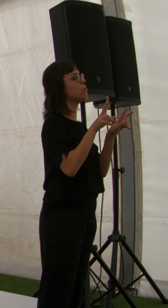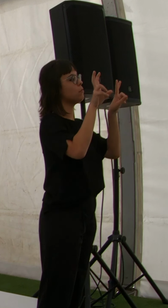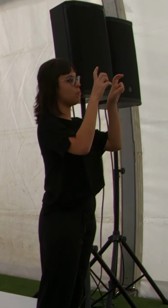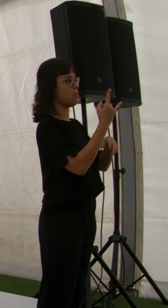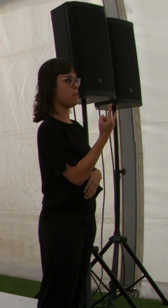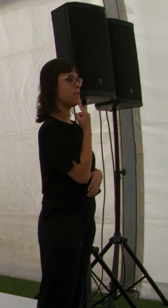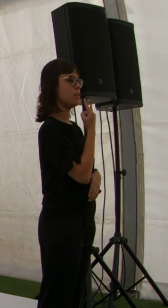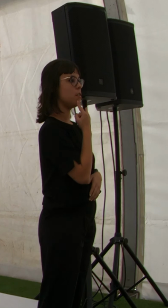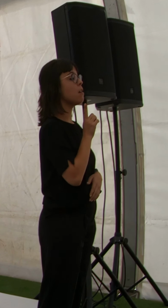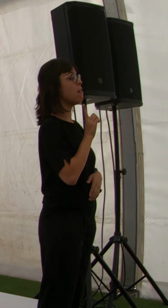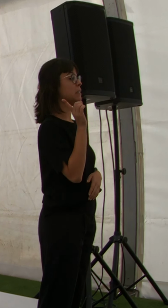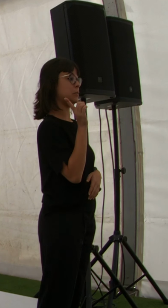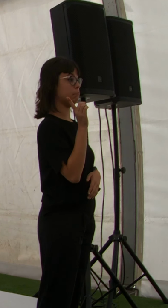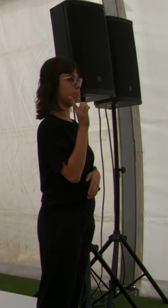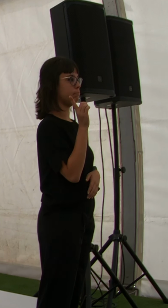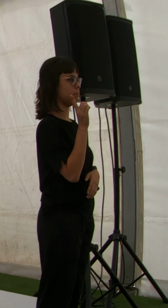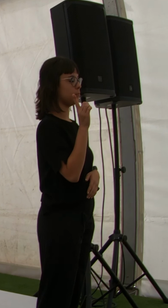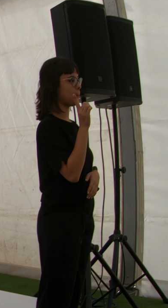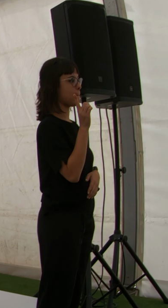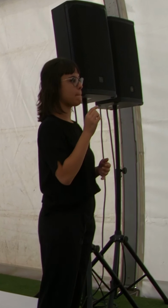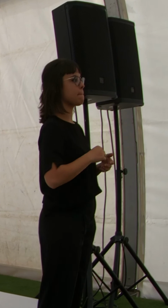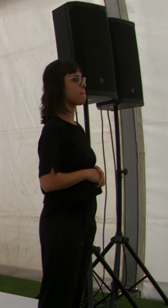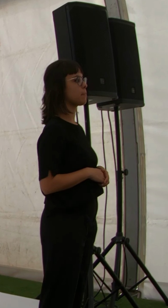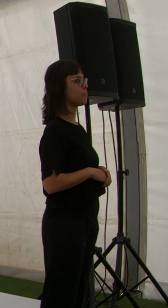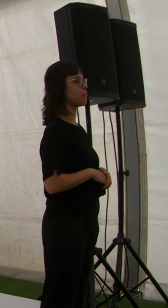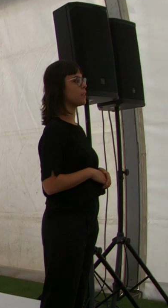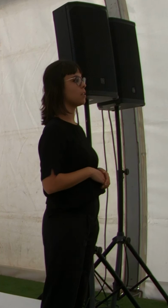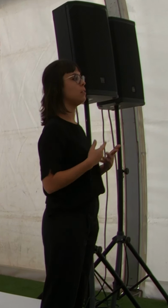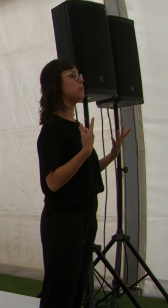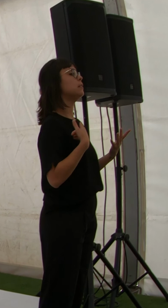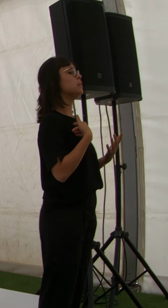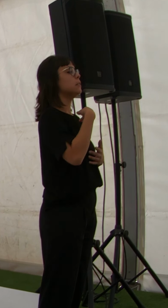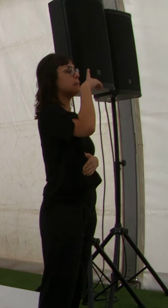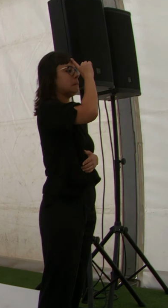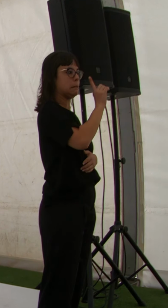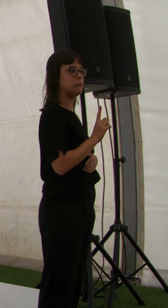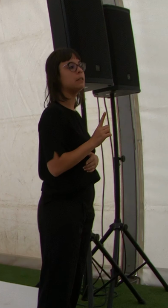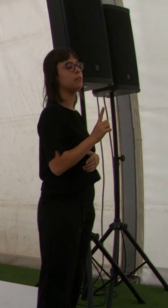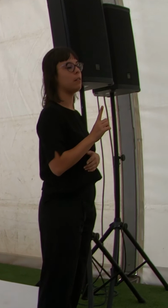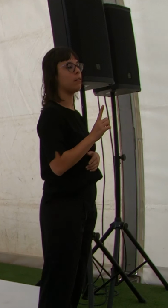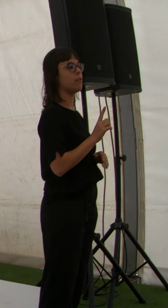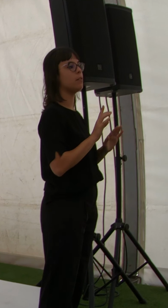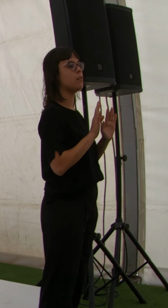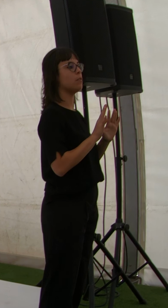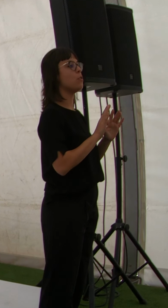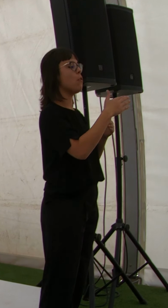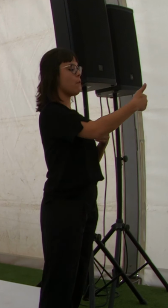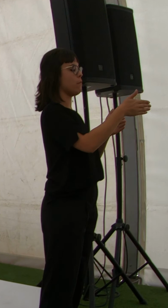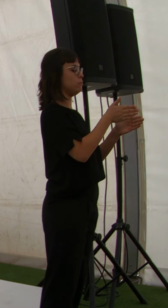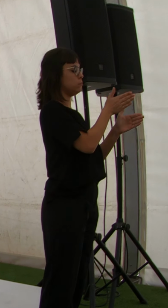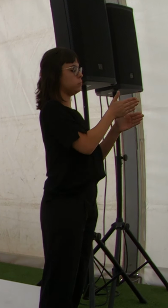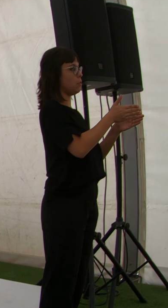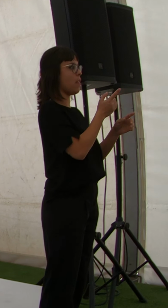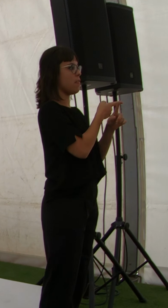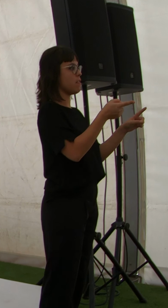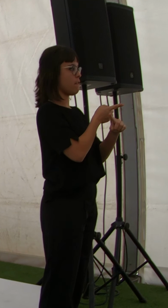un poco jugar a la bola de cristal, es combinar tipos de celdas. Porque